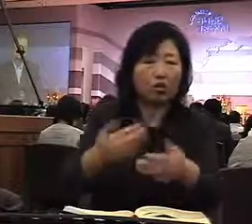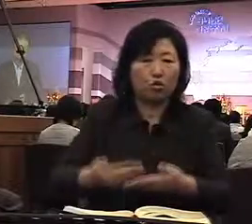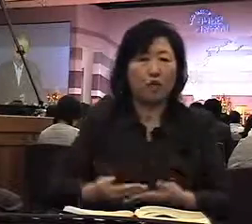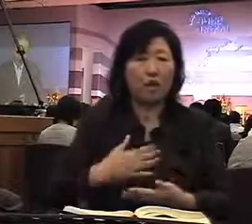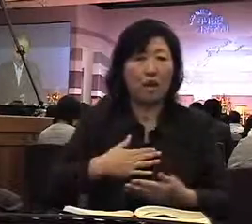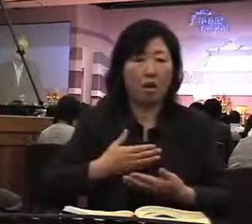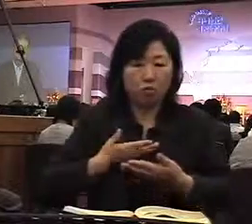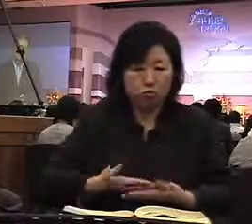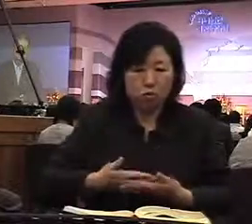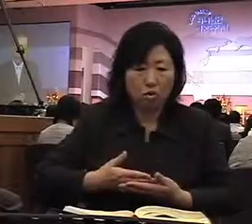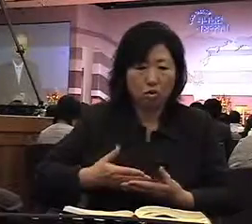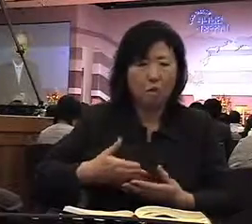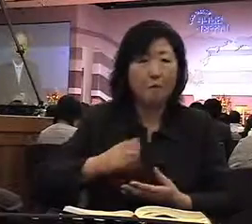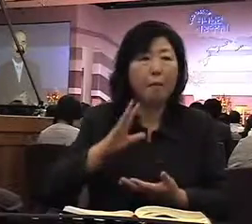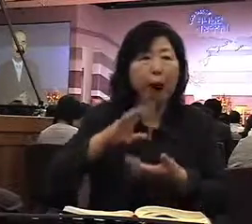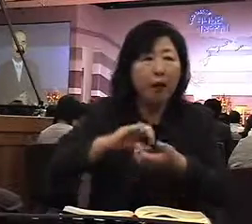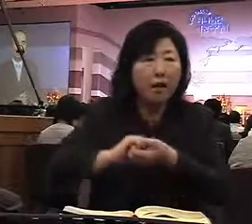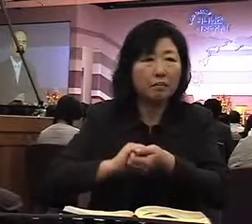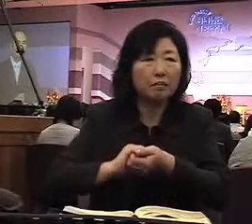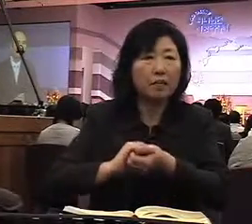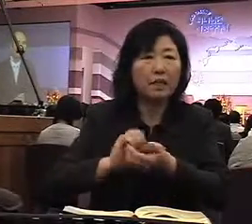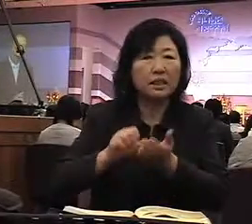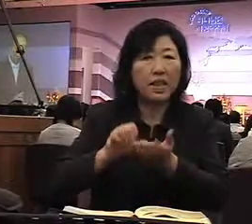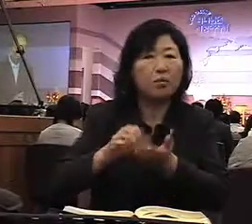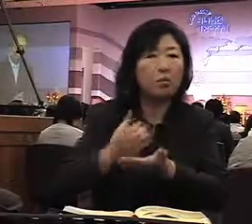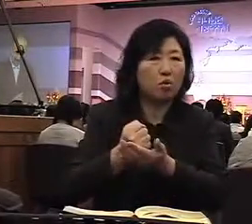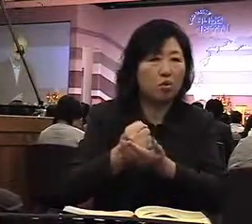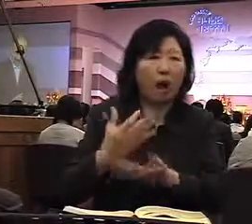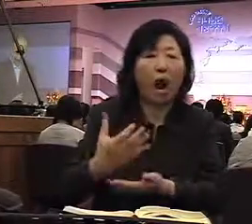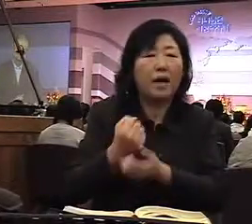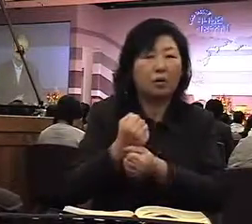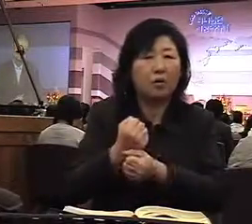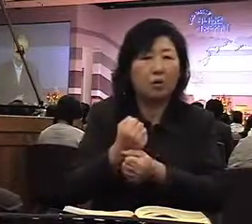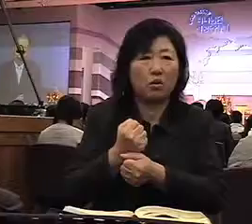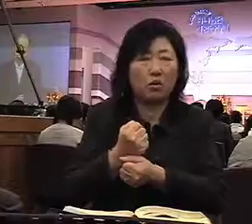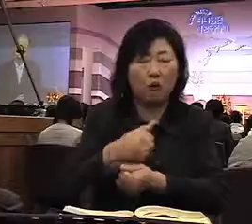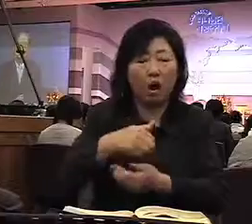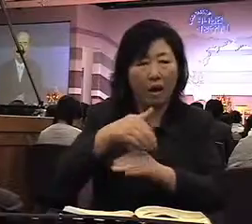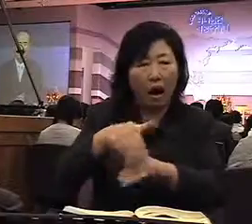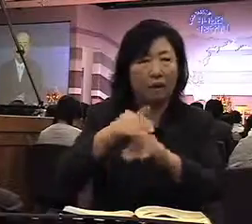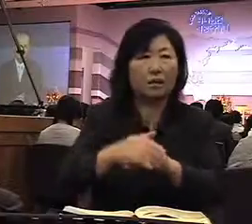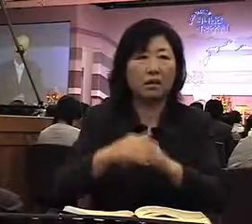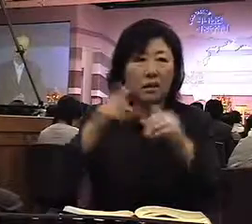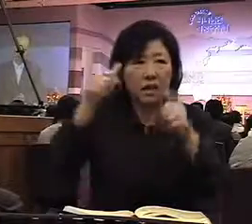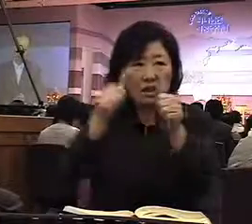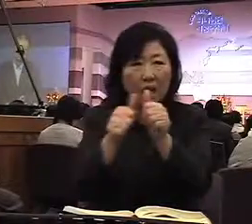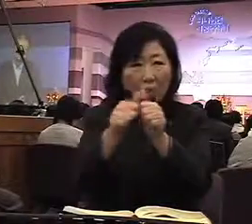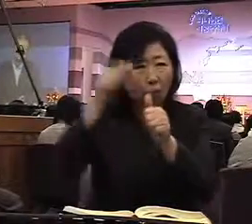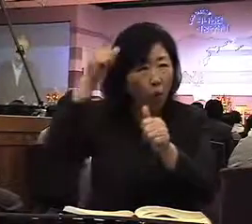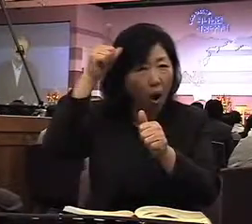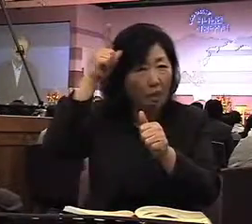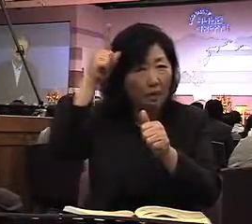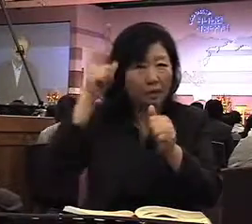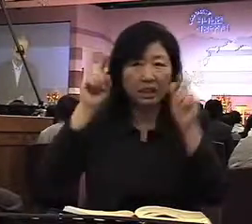가야 하나님은 받으셨습니다. 소가 없는 사람은 송아지, 송아지가 없으면 양, 양이 없으면